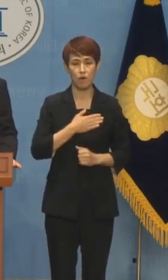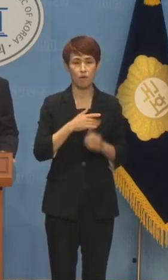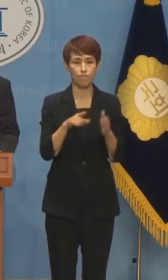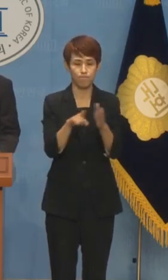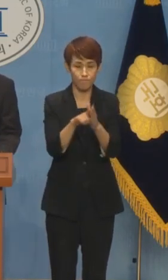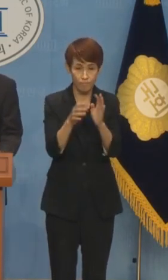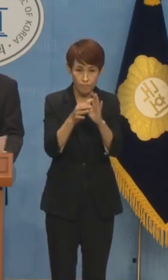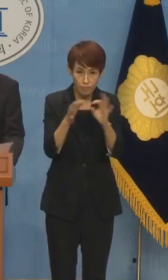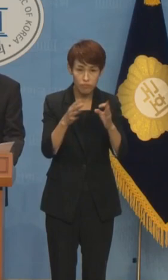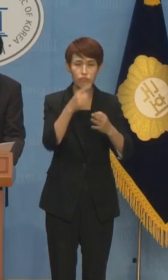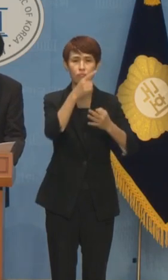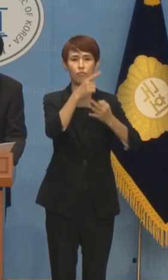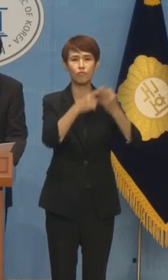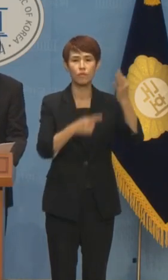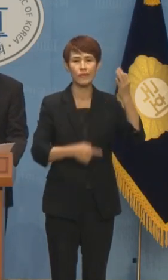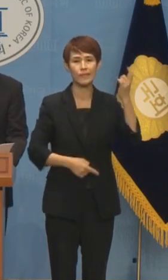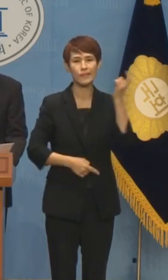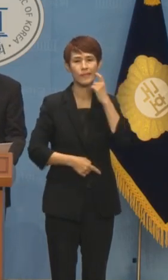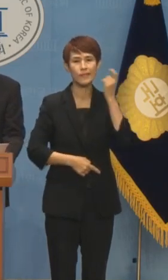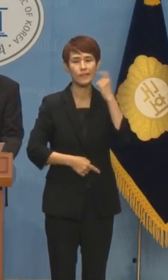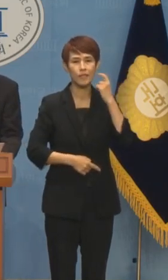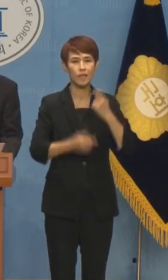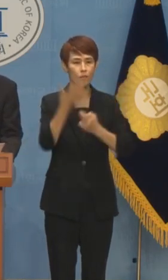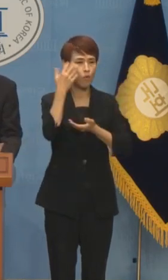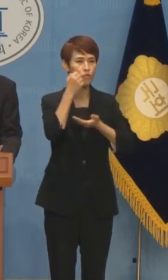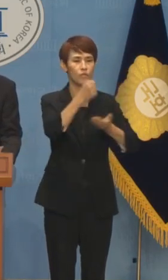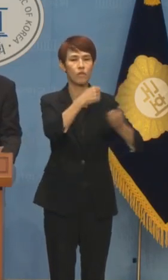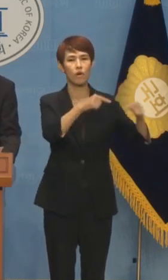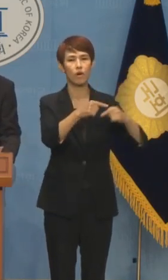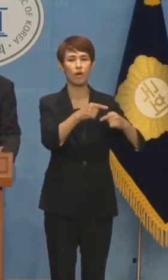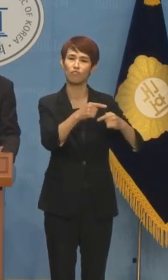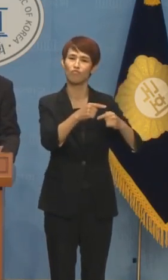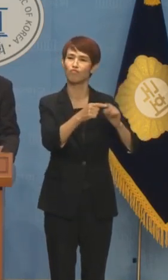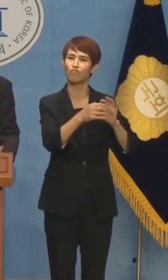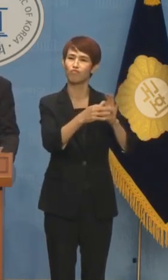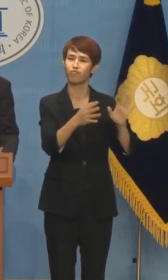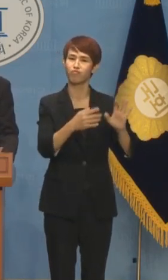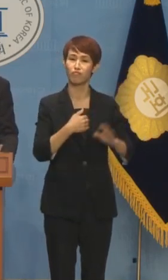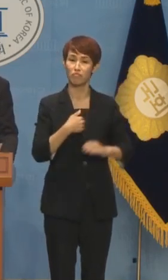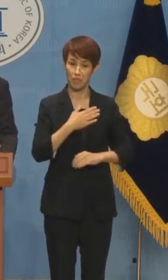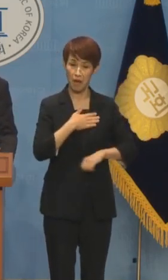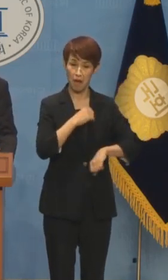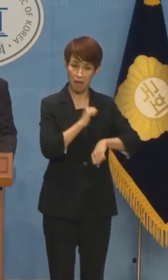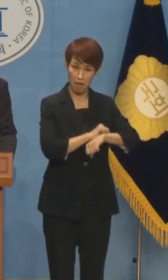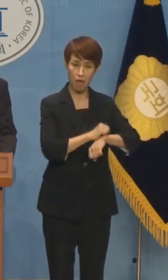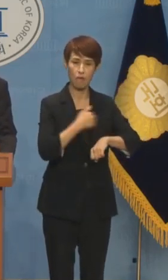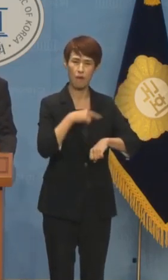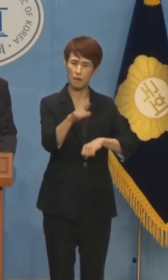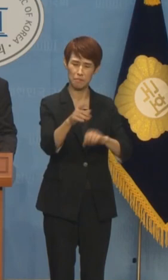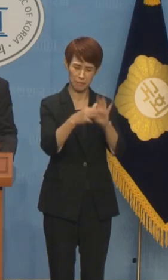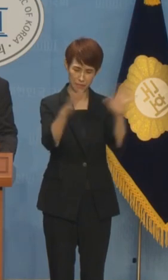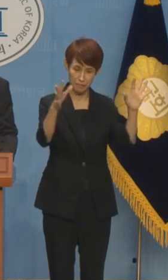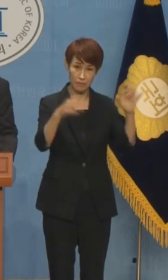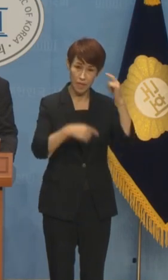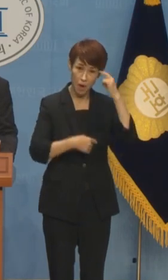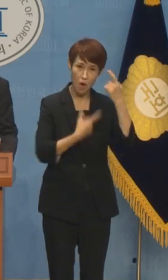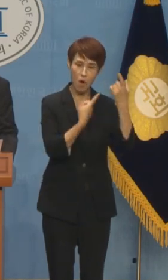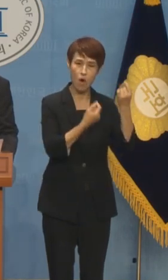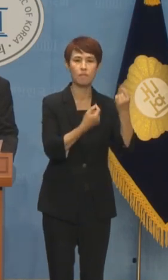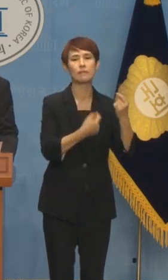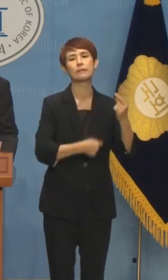상관없이 윤석열 가짜 보수 정권은 내로남불의 공정과 그들만의 상식을 보수인 것처럼